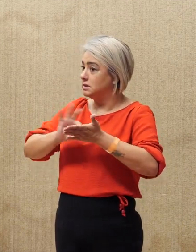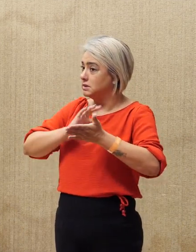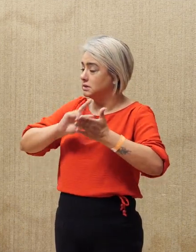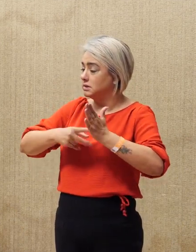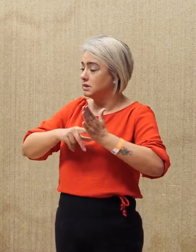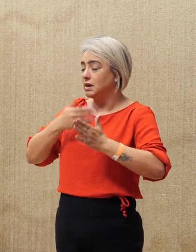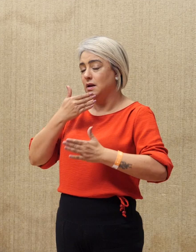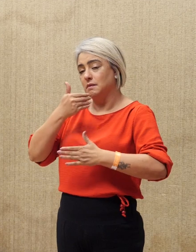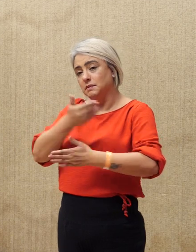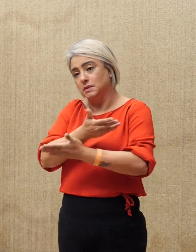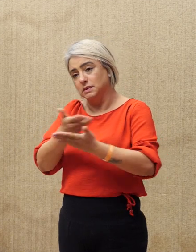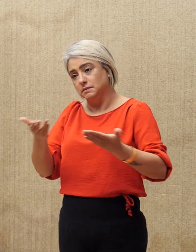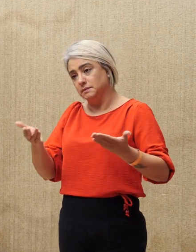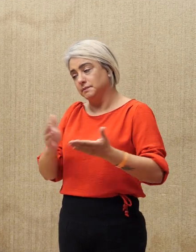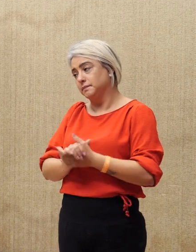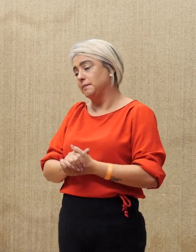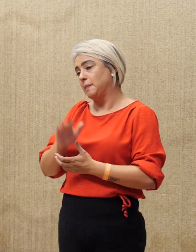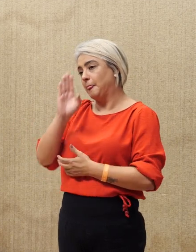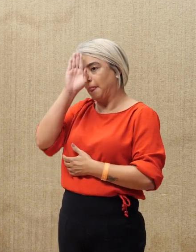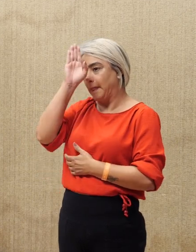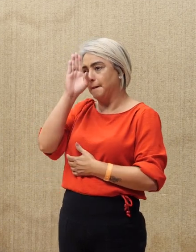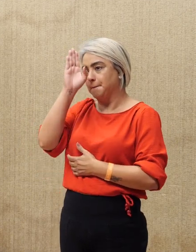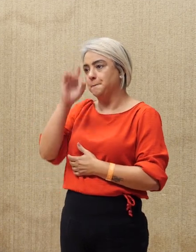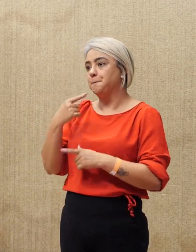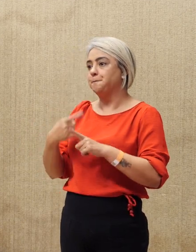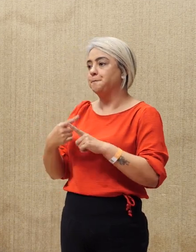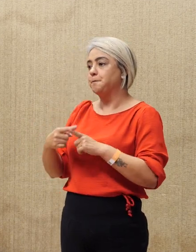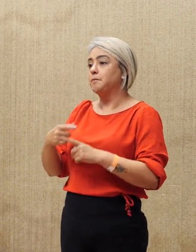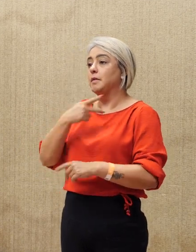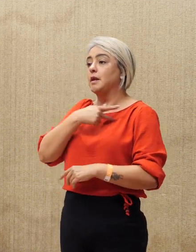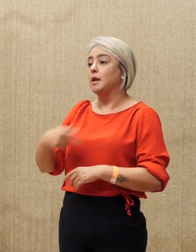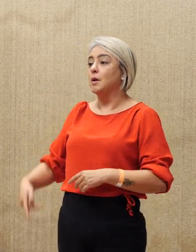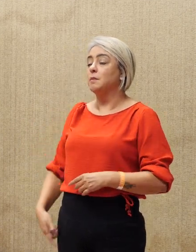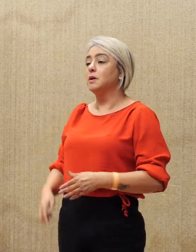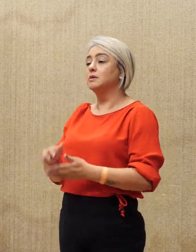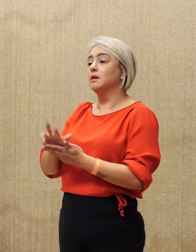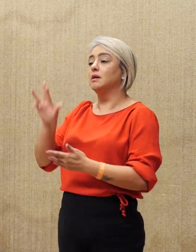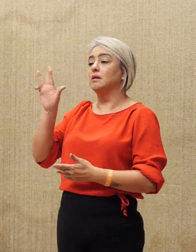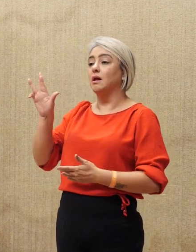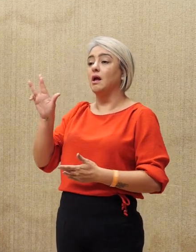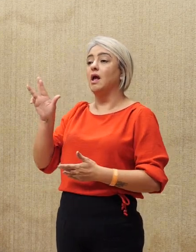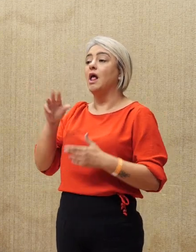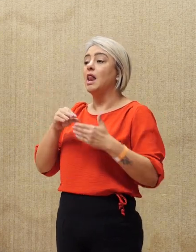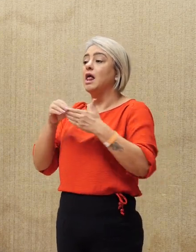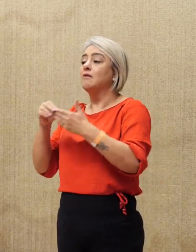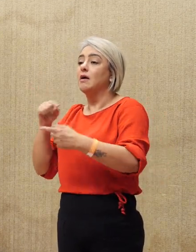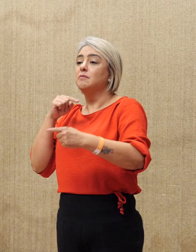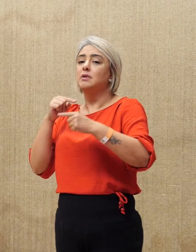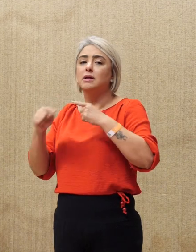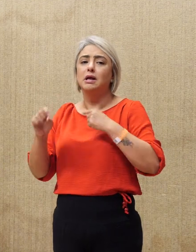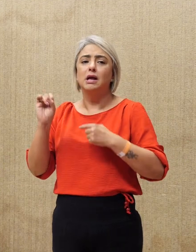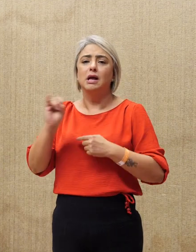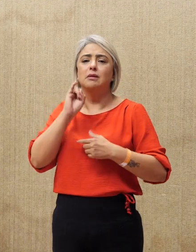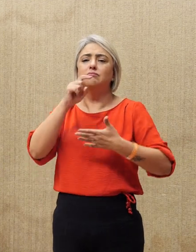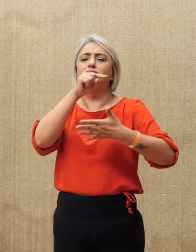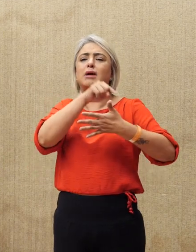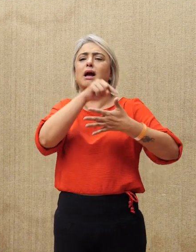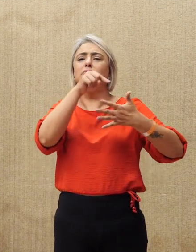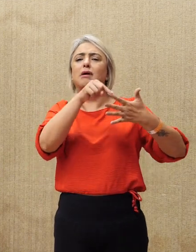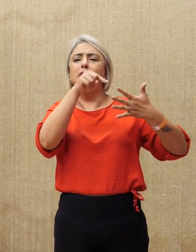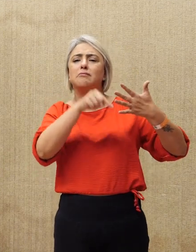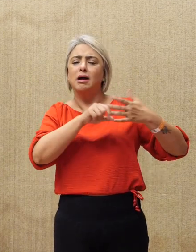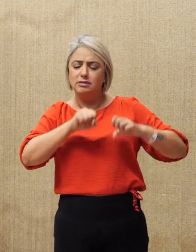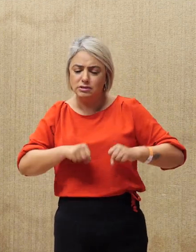é o apelo que eu venho trazer a todos vocês. Principalmente porque o presidente Lula foi levado a vetar importantes pontos